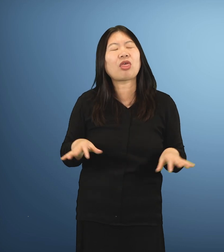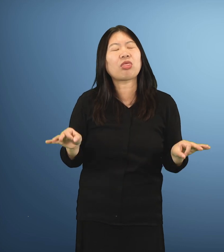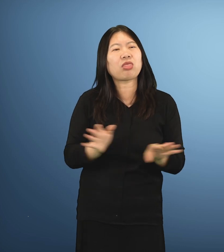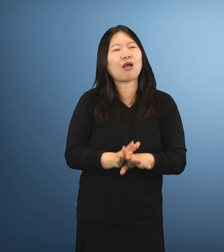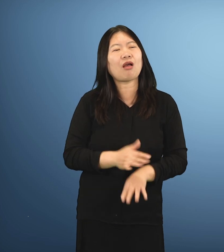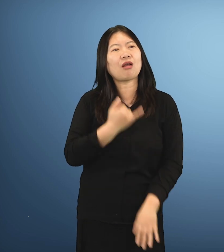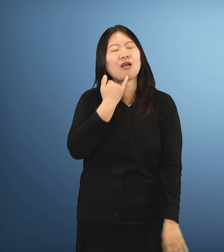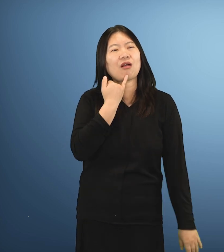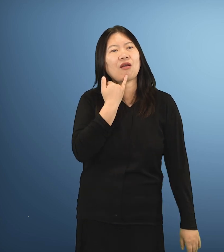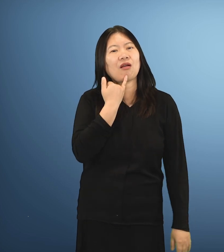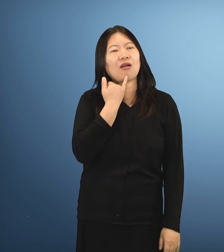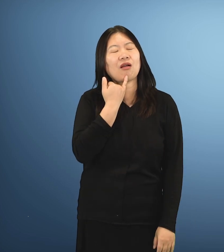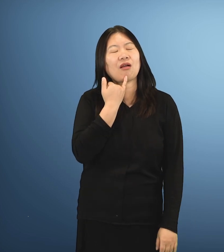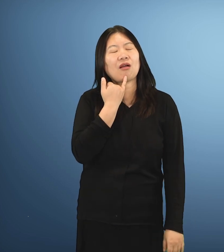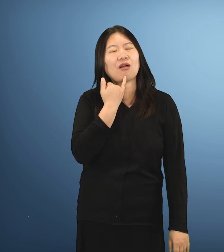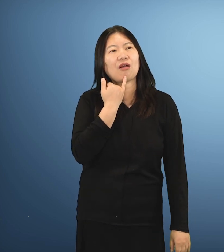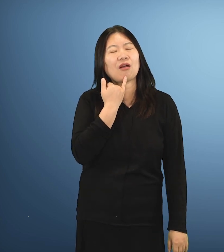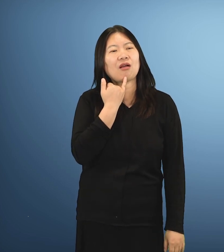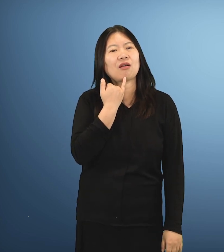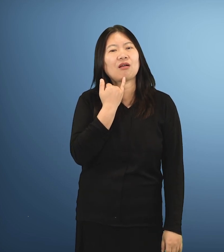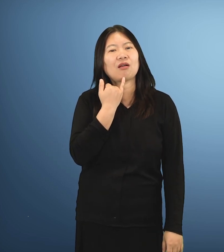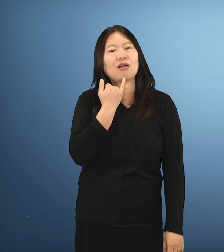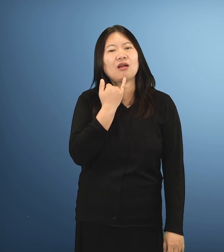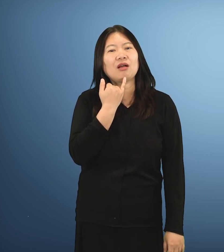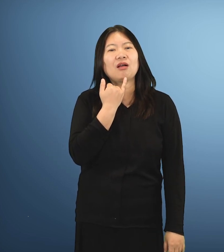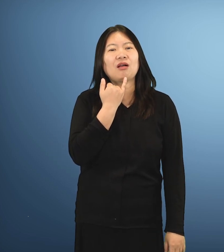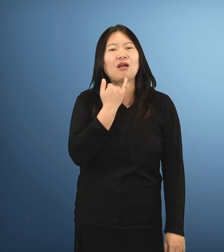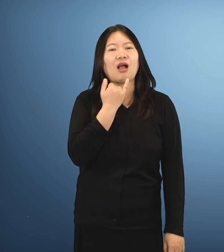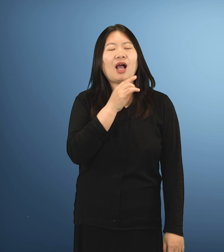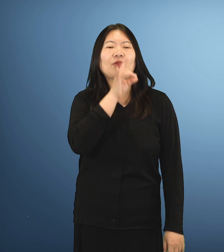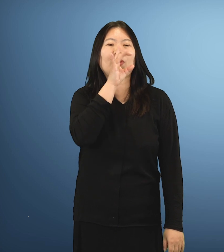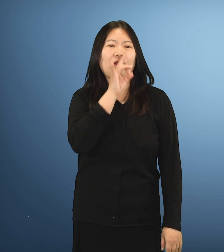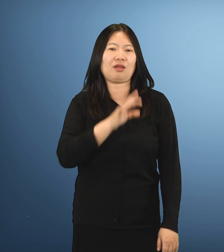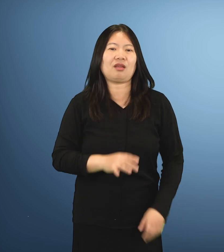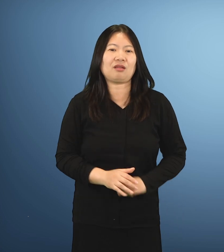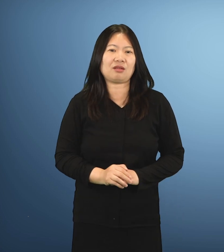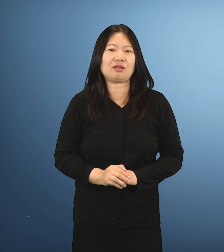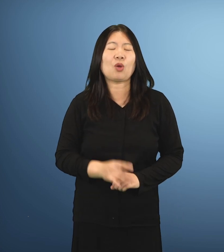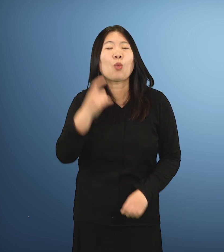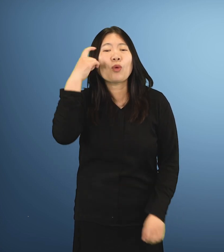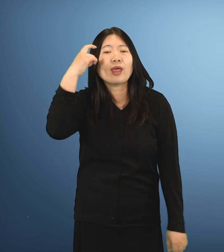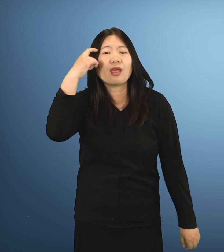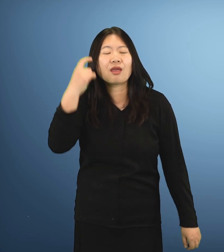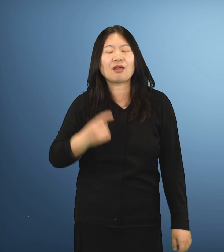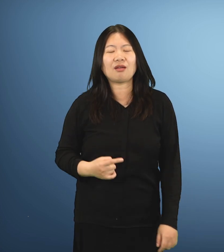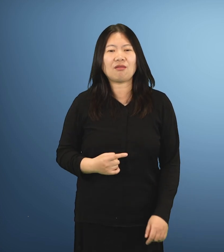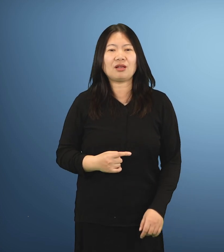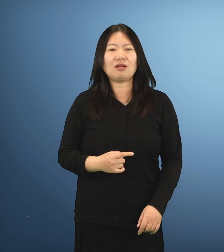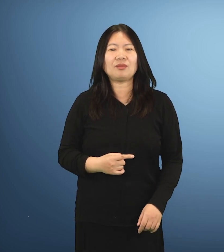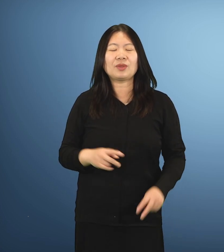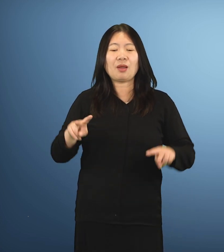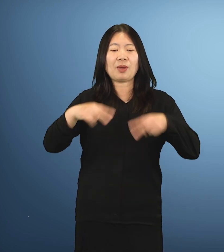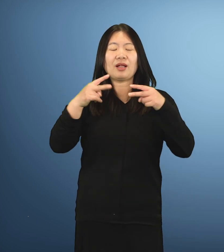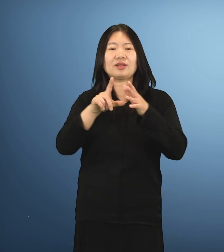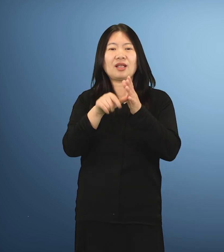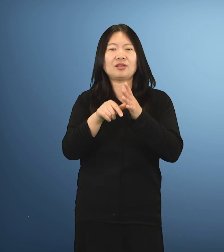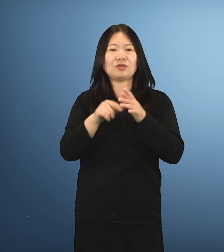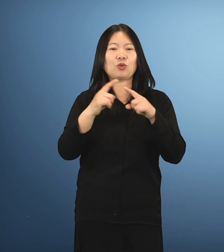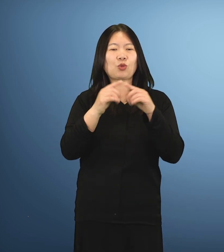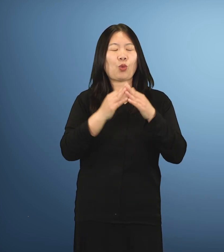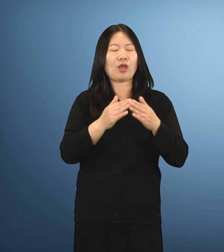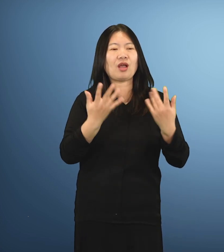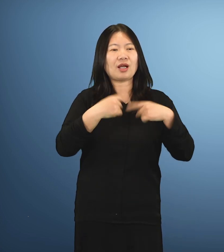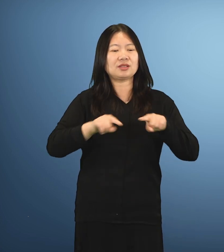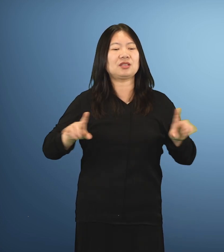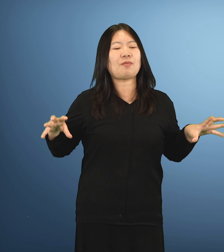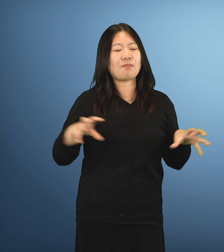함께 모일 때는 그래도 교회 같고 으쌰으쌰하고 이 스킨십이라는 게 참 교제적